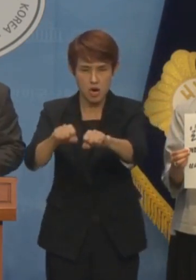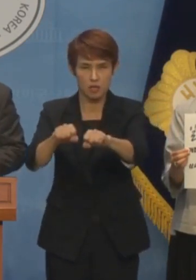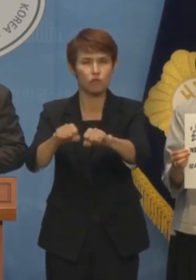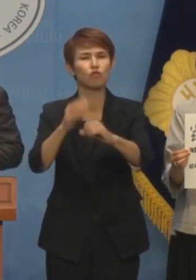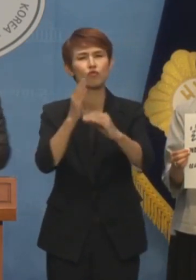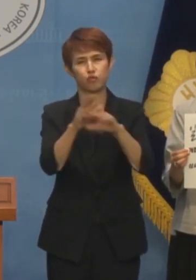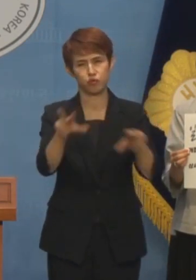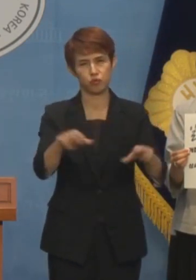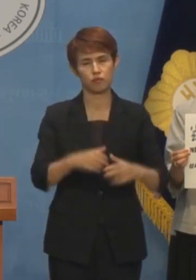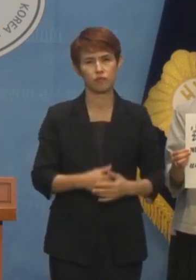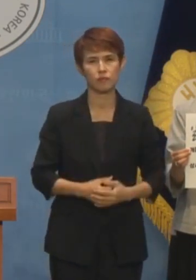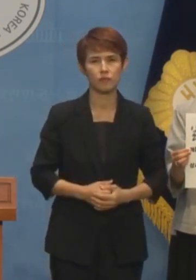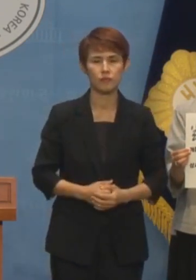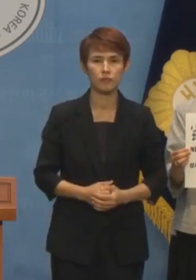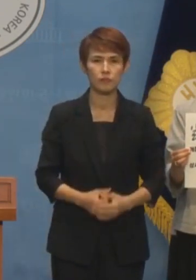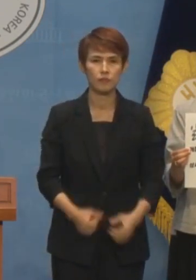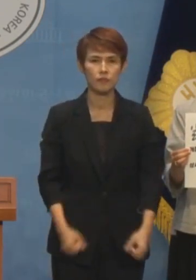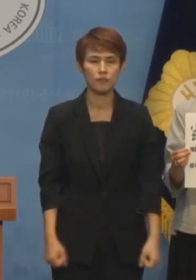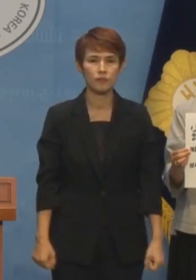있습니다.